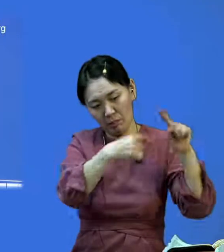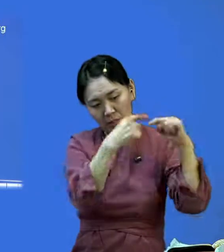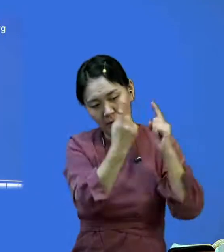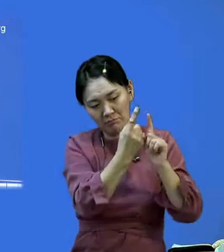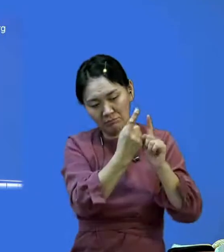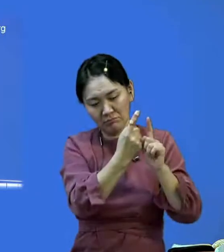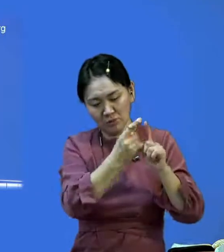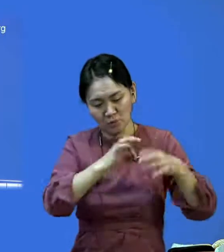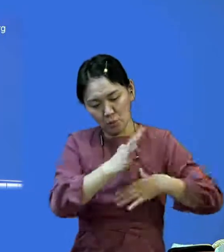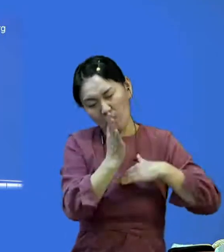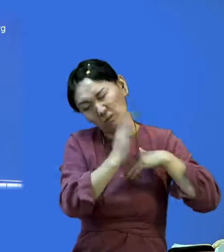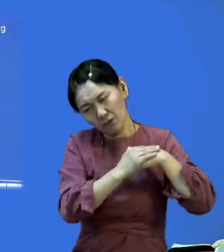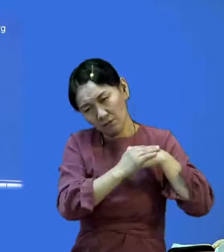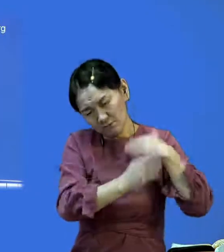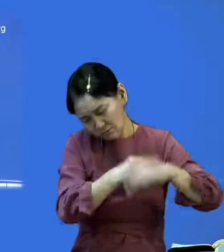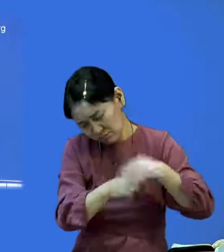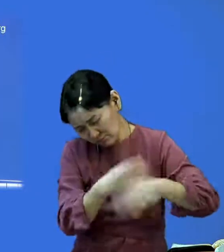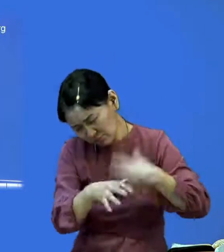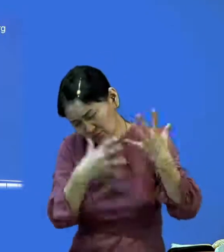амиллаа.